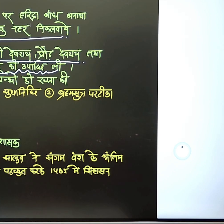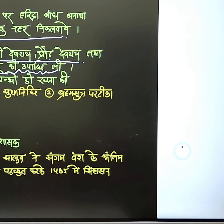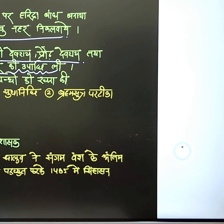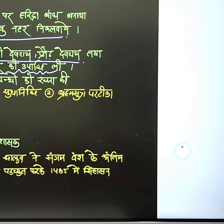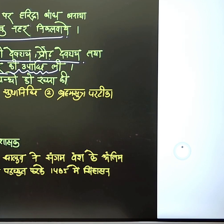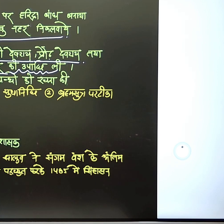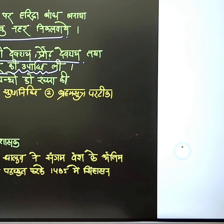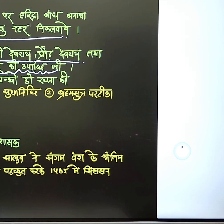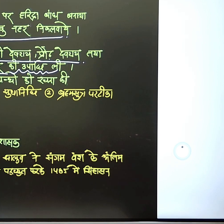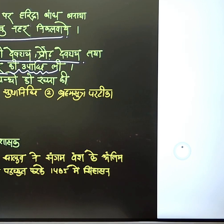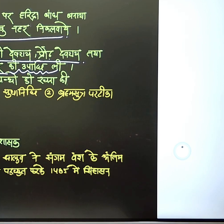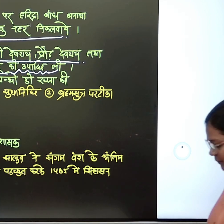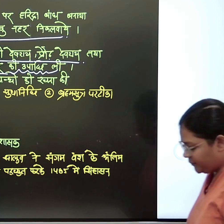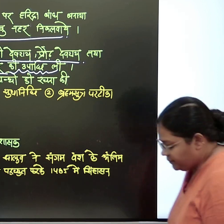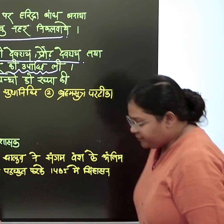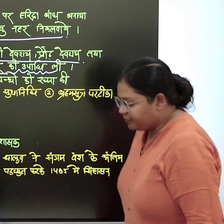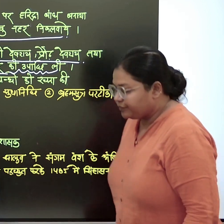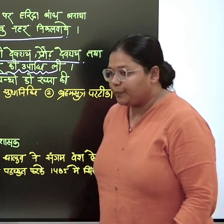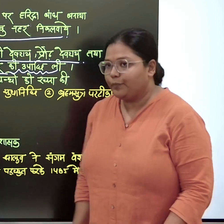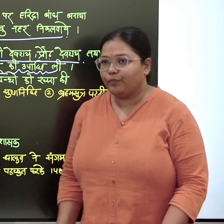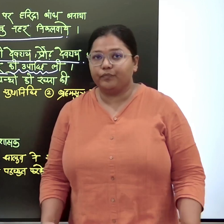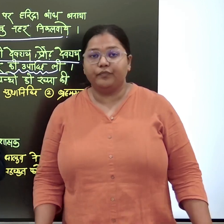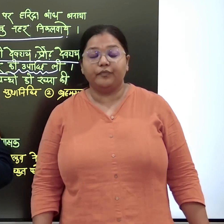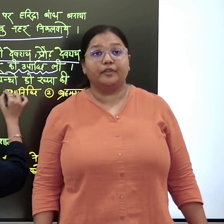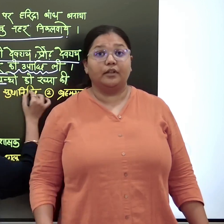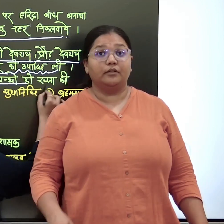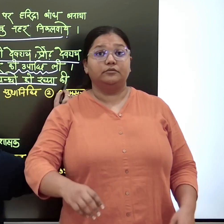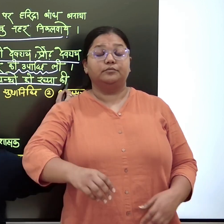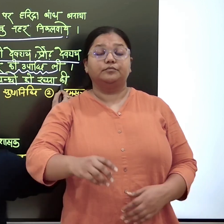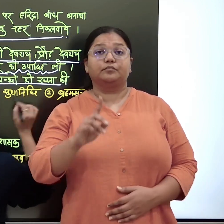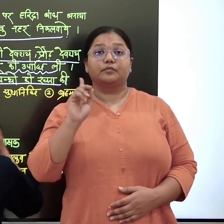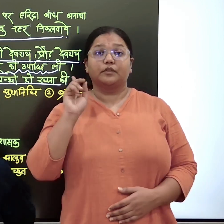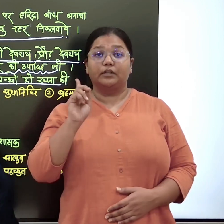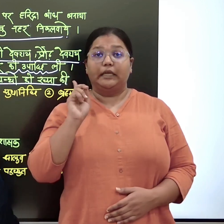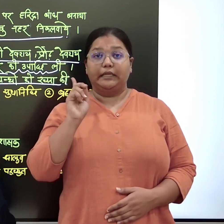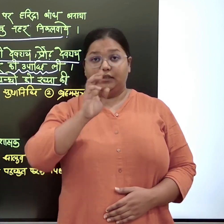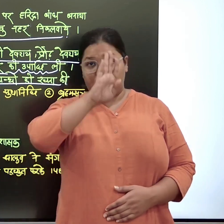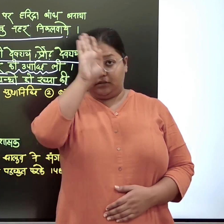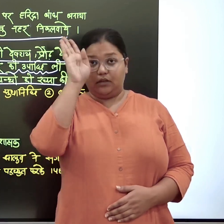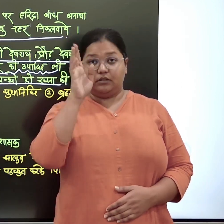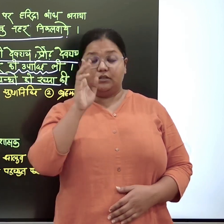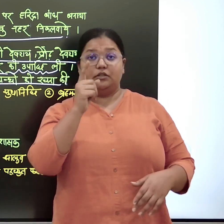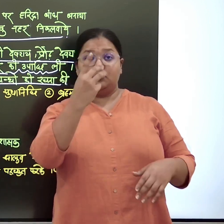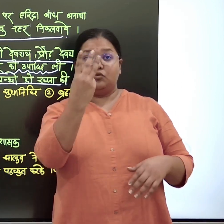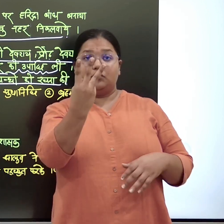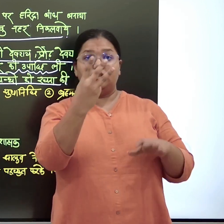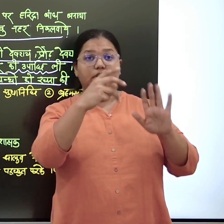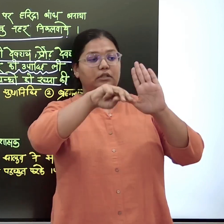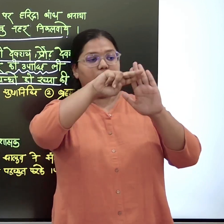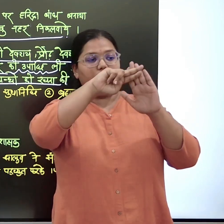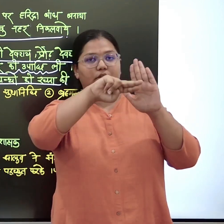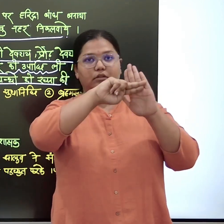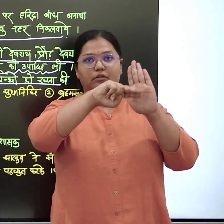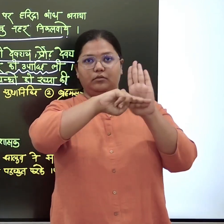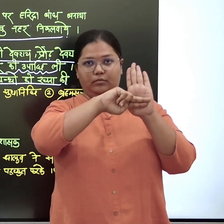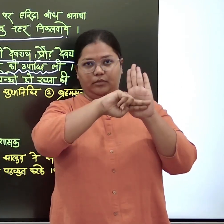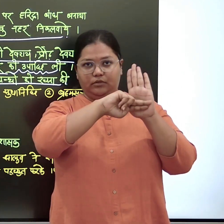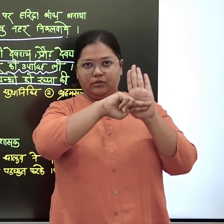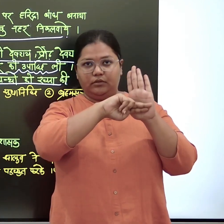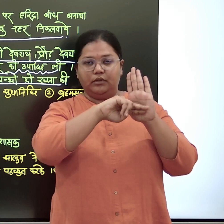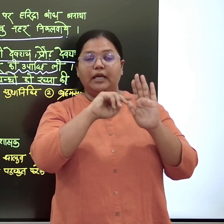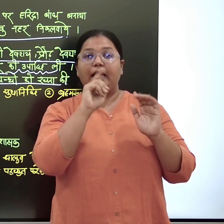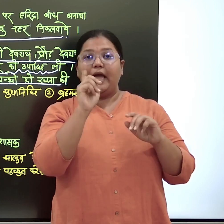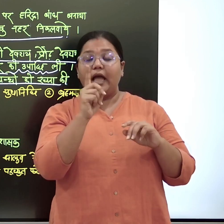ठीक, स्वयं दो ग्रंथों की रचना की, ये भी लिख लेना, स्वयं दो ग्रंथों